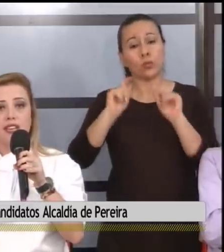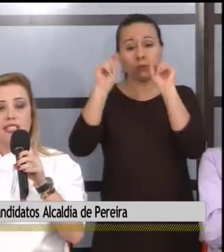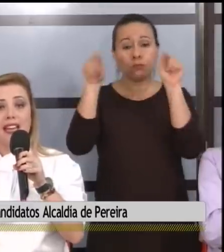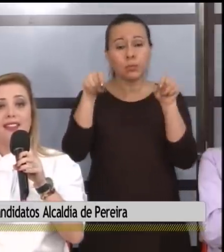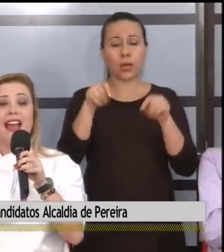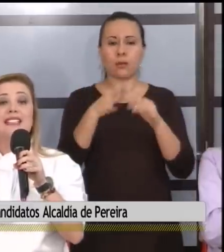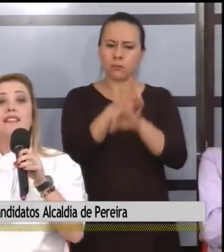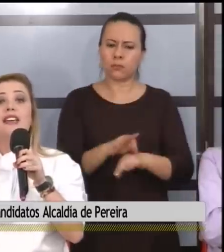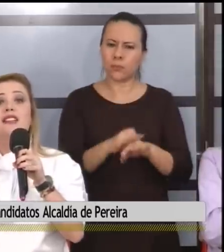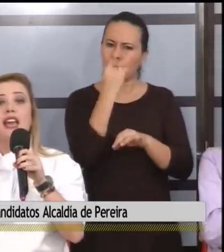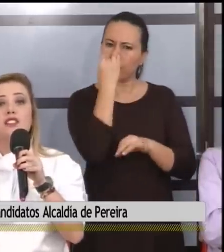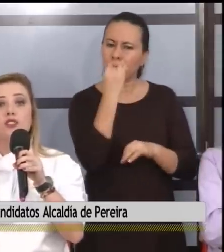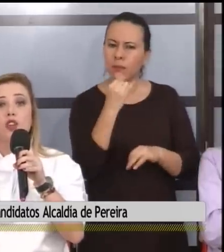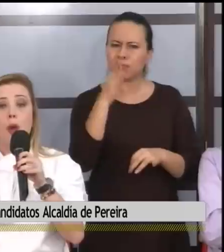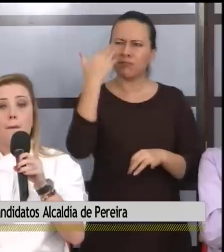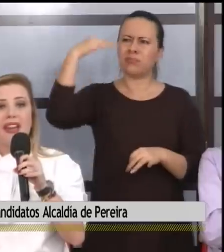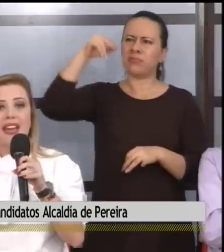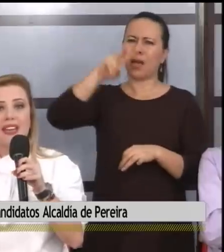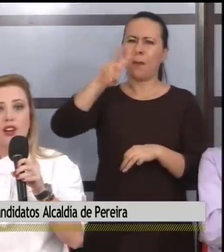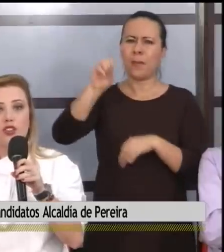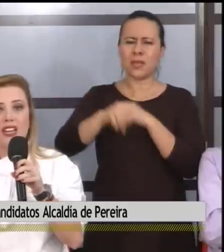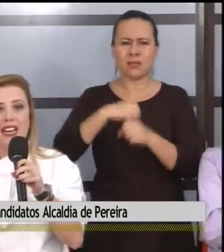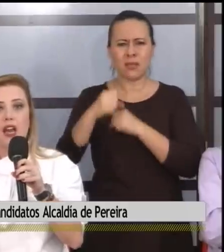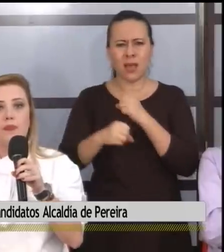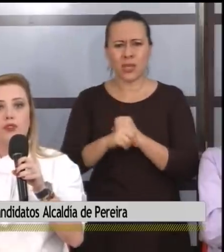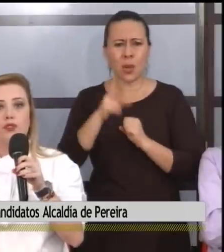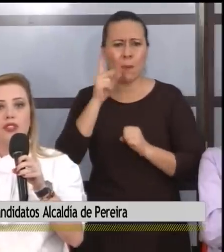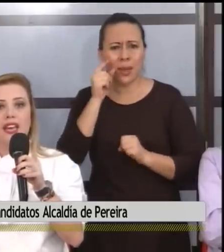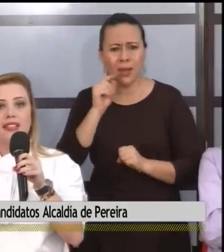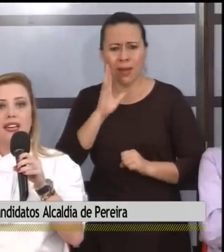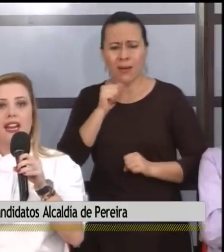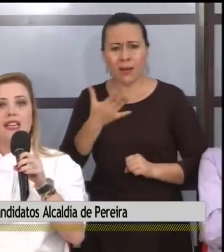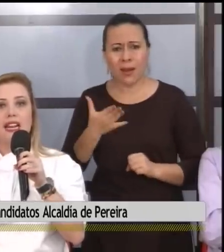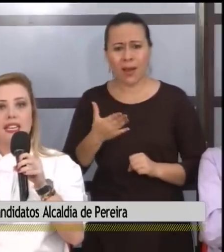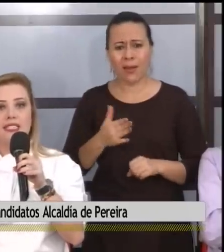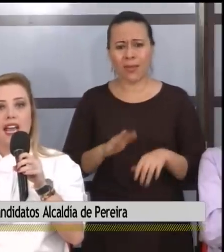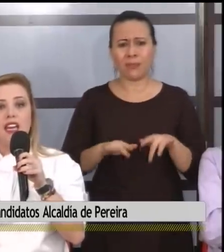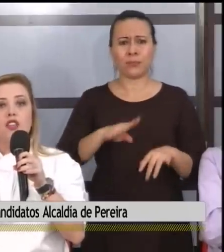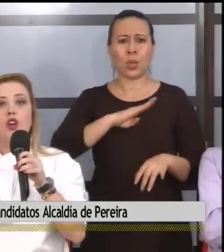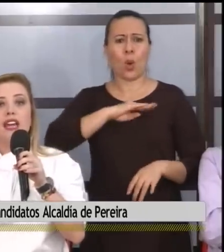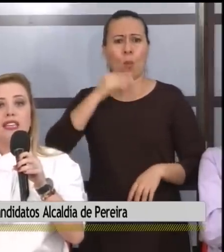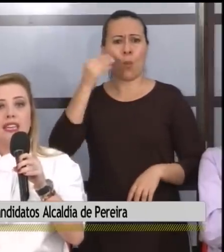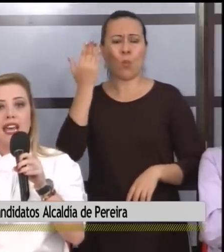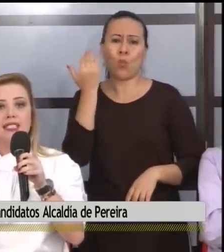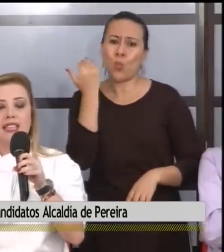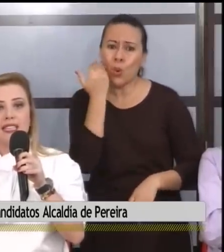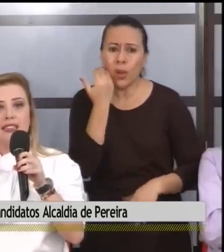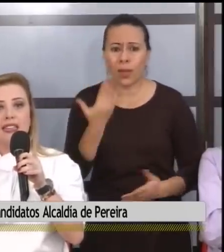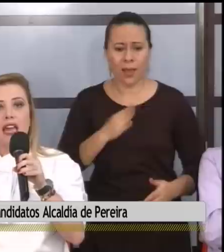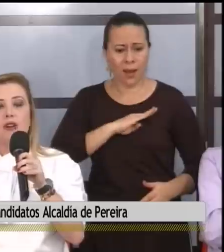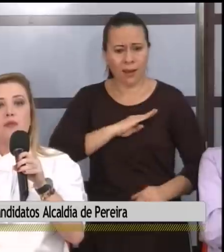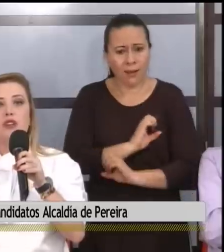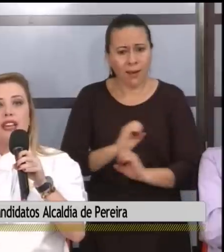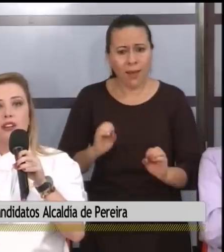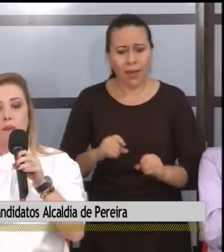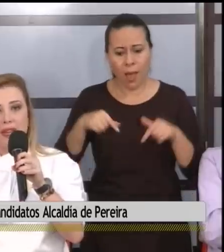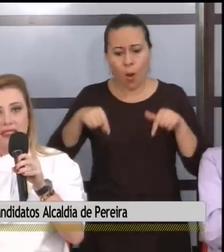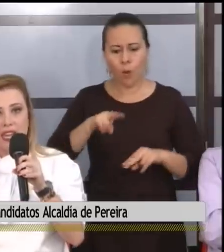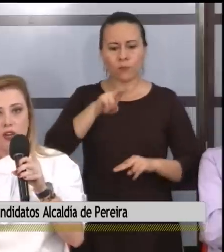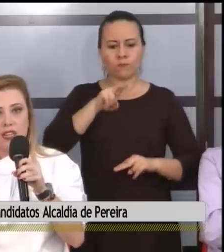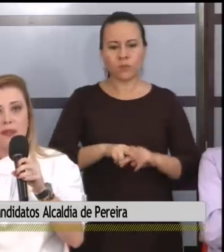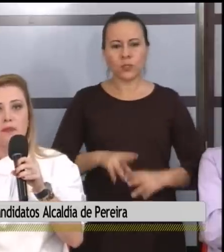muy interesante. Hace 20 años Pereira no tiene la oportunidad de tener alcaldesa, y hoy aquí está sentada una mujer